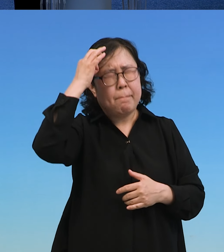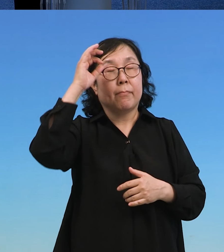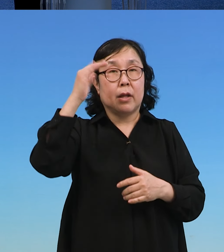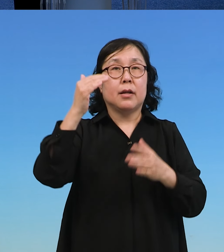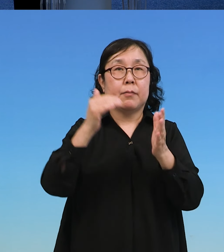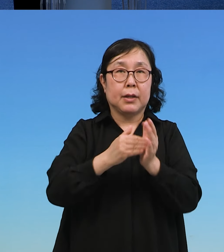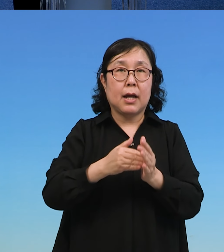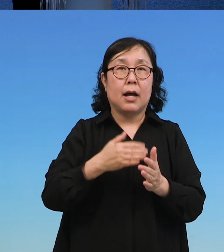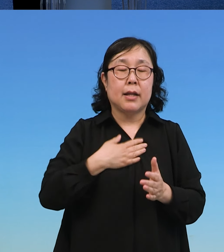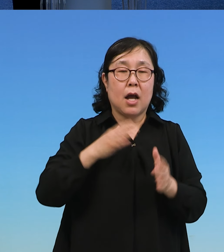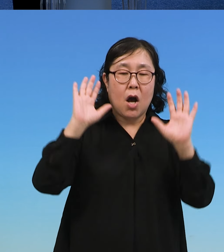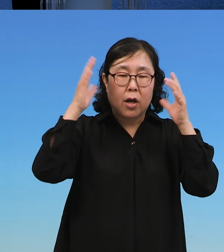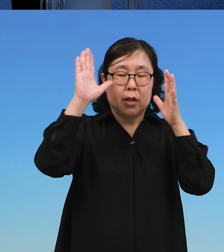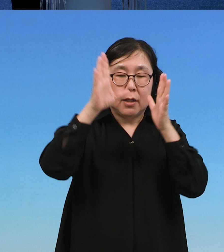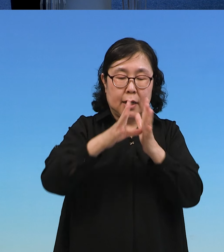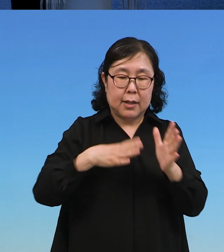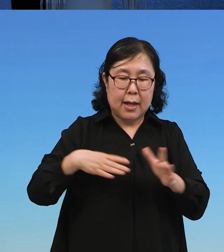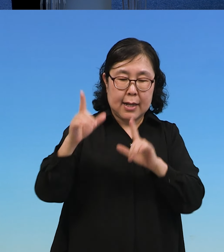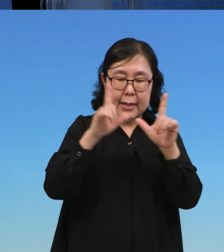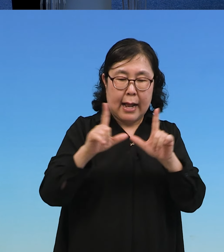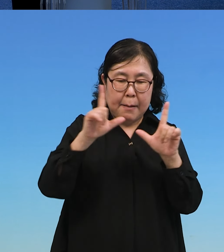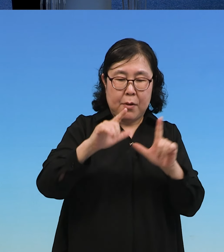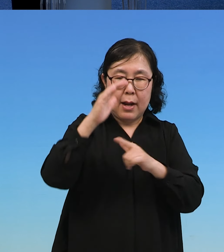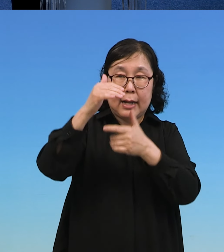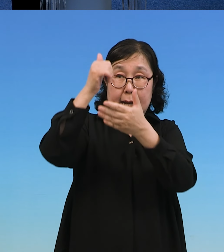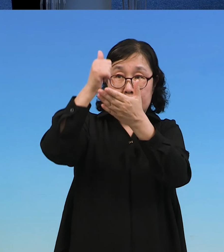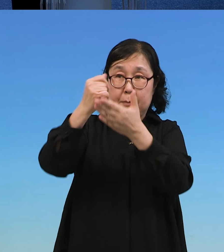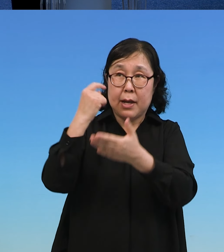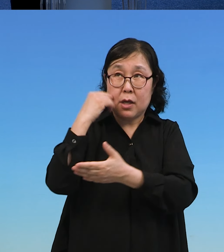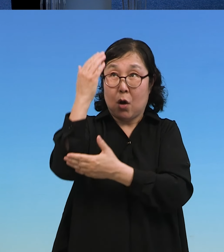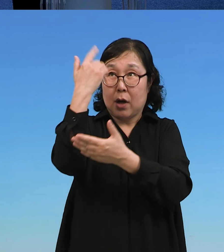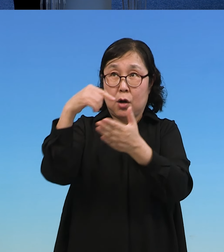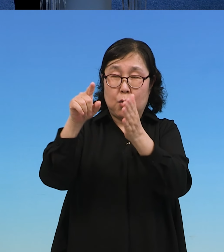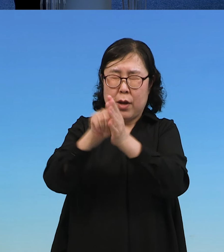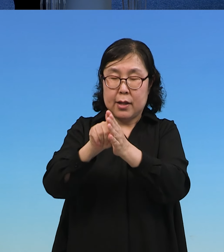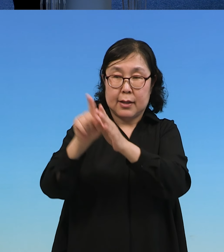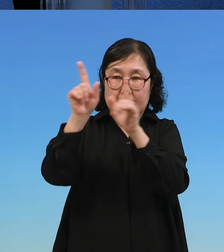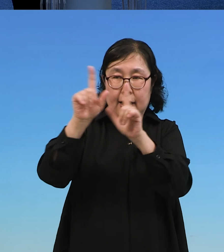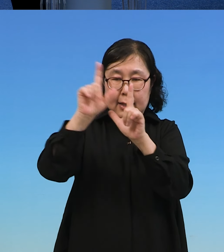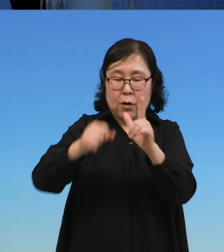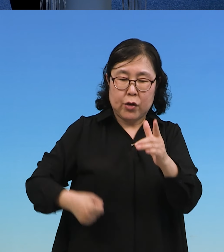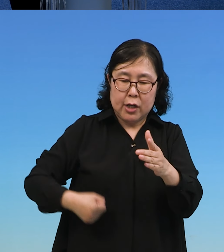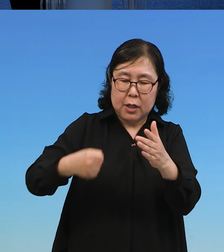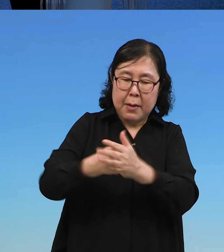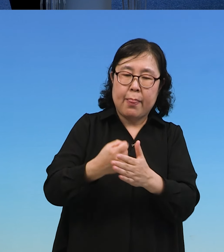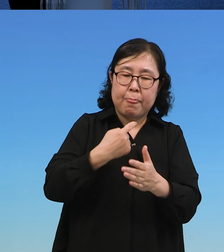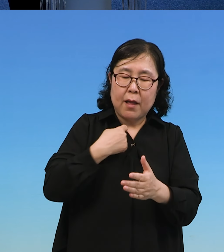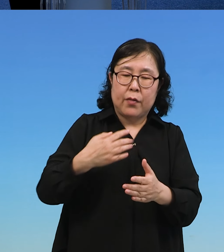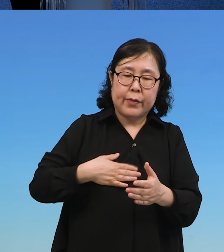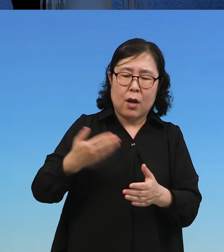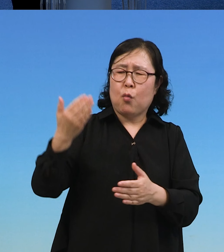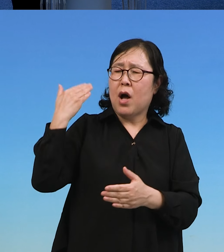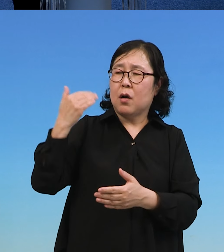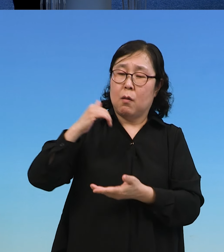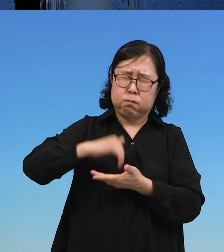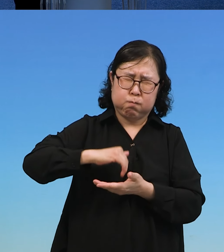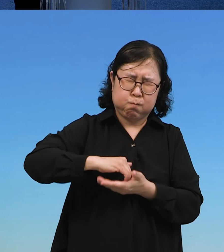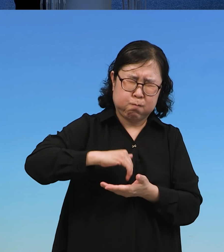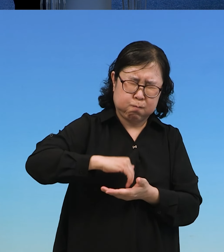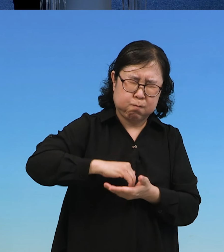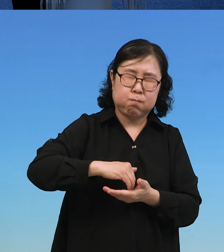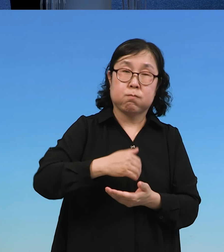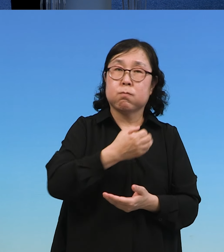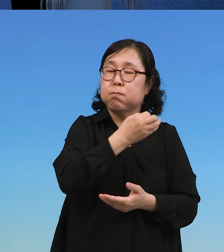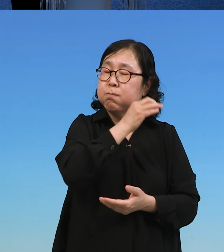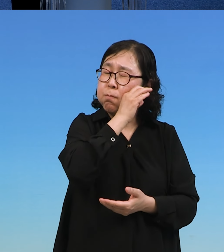주님의 영광을 위하여 살 거라고 자신만만했던 제 과거가 부끄럽습니다. 이제 터무니없는